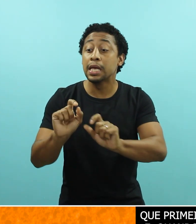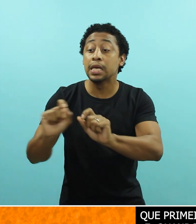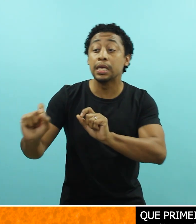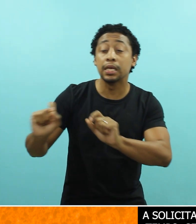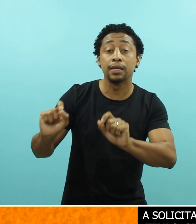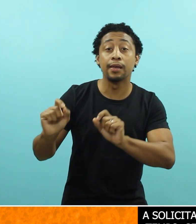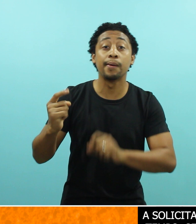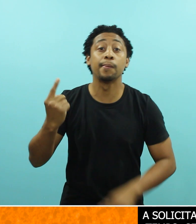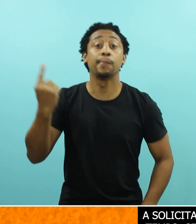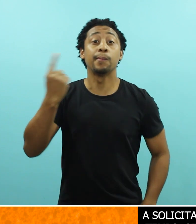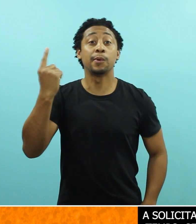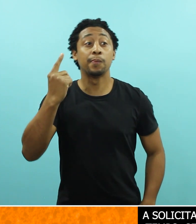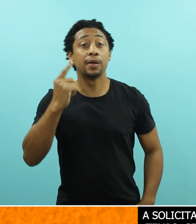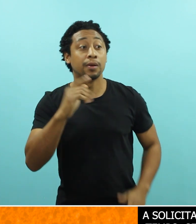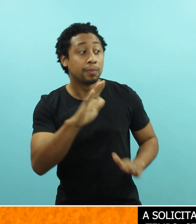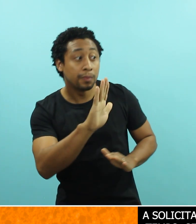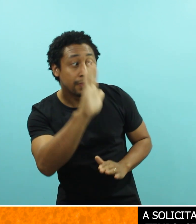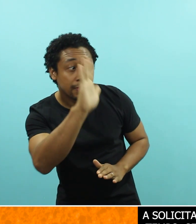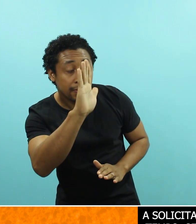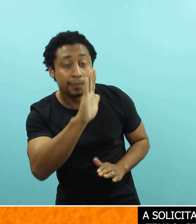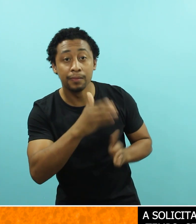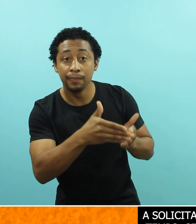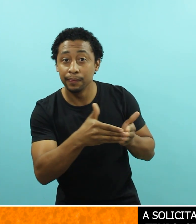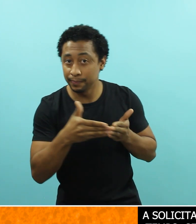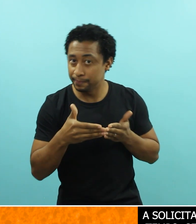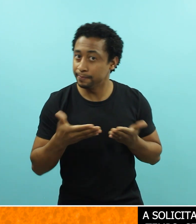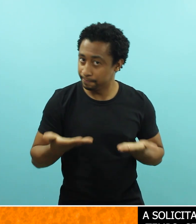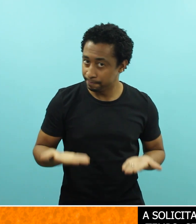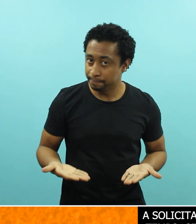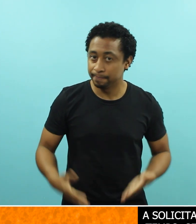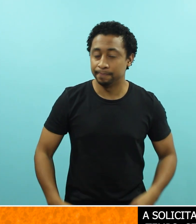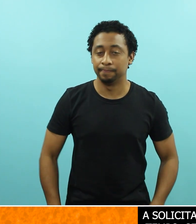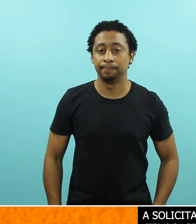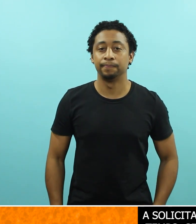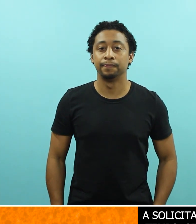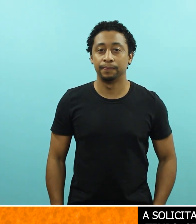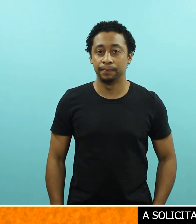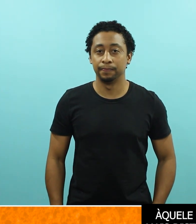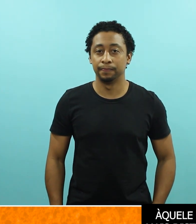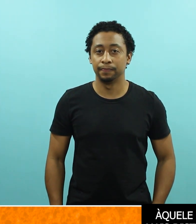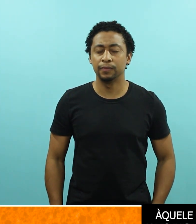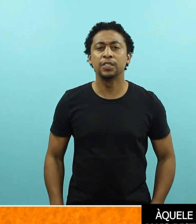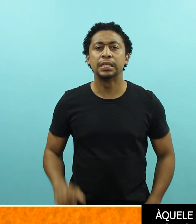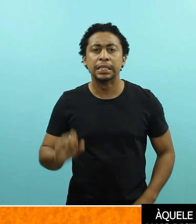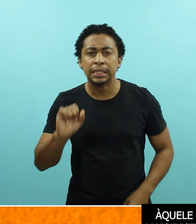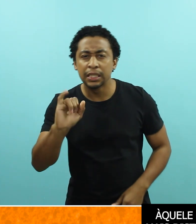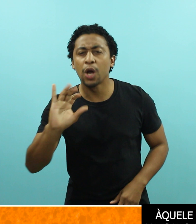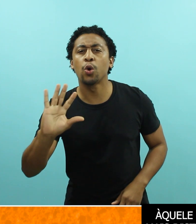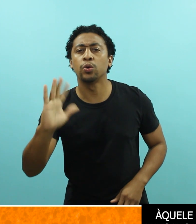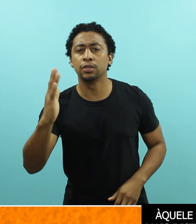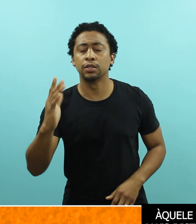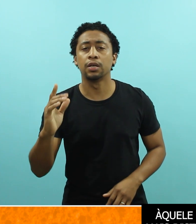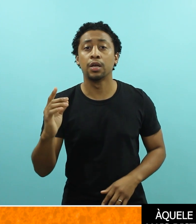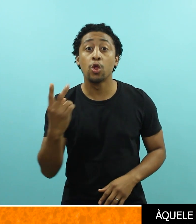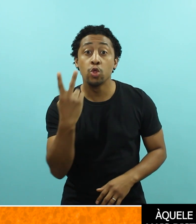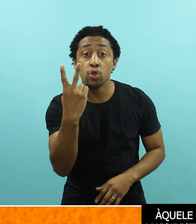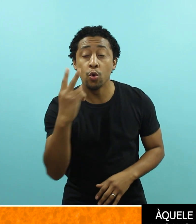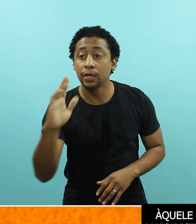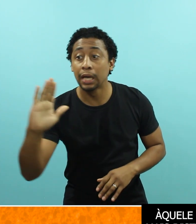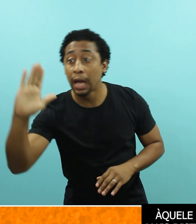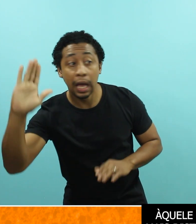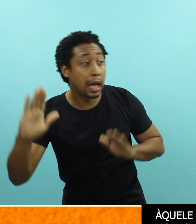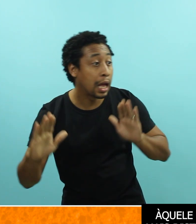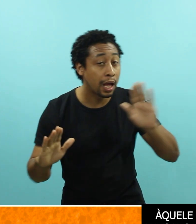ou mais a solicitarem ao mesmo tempo, será concedida àquele que estiver